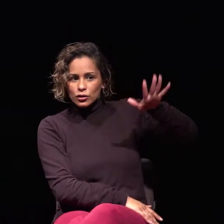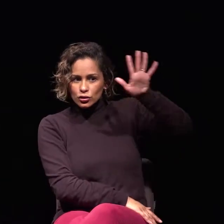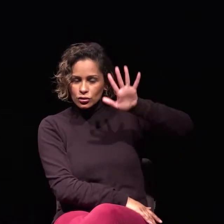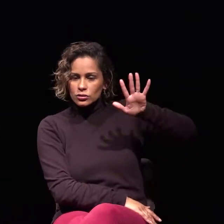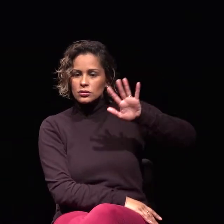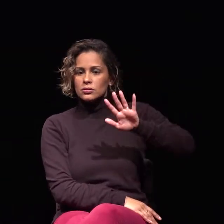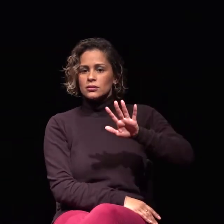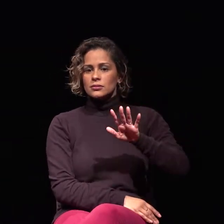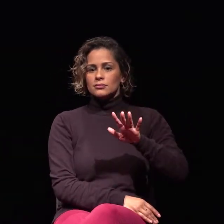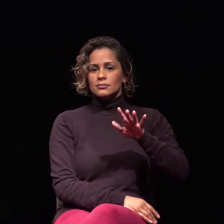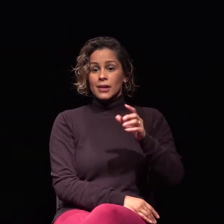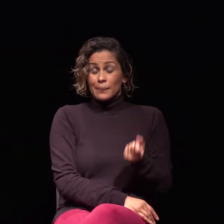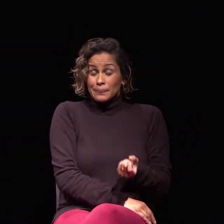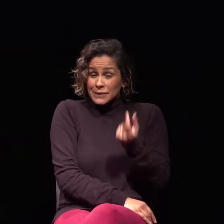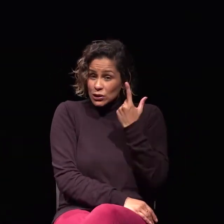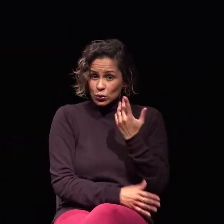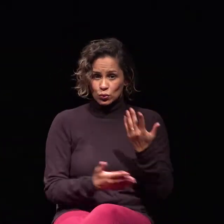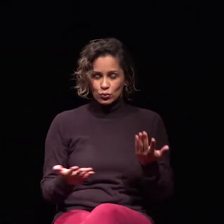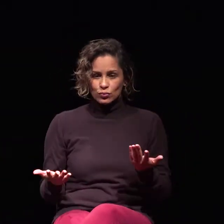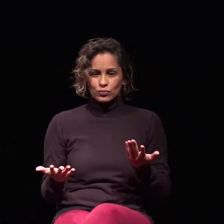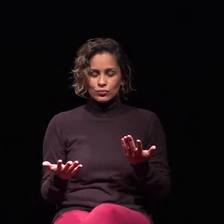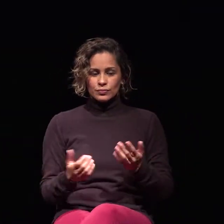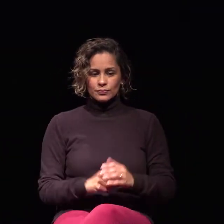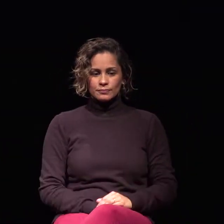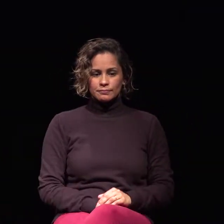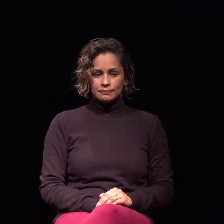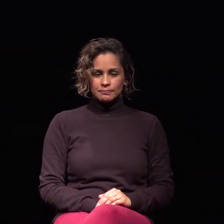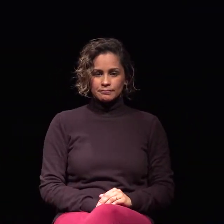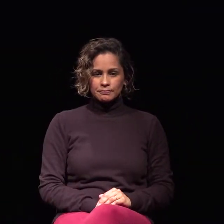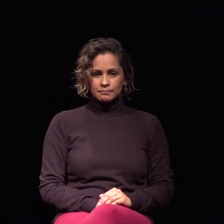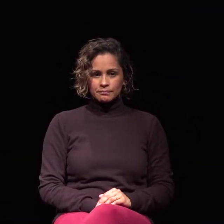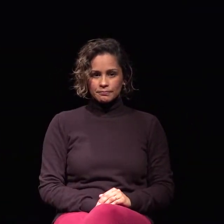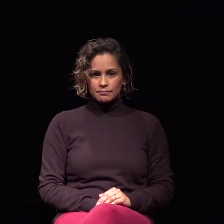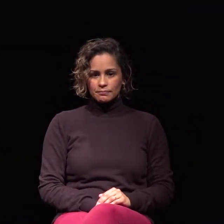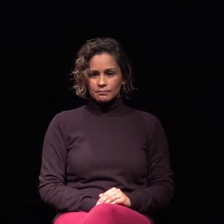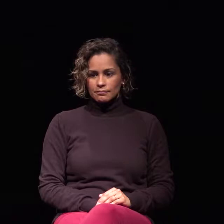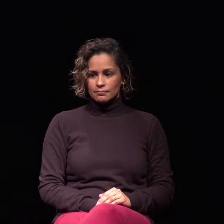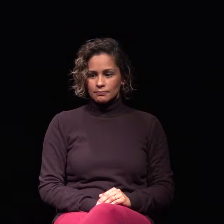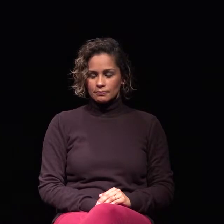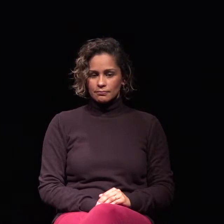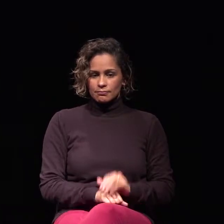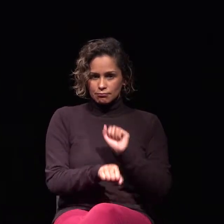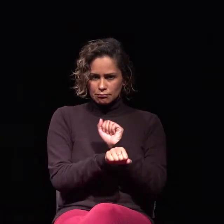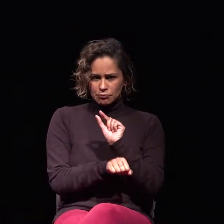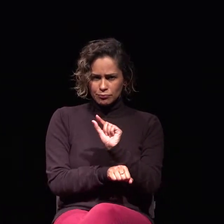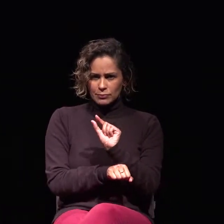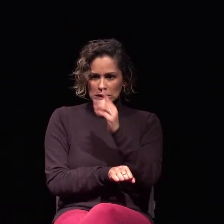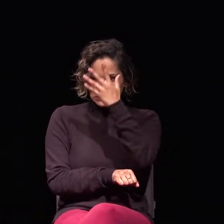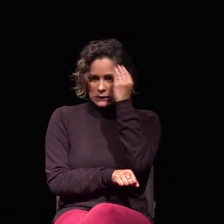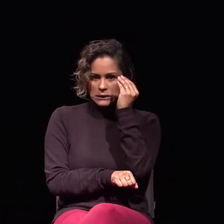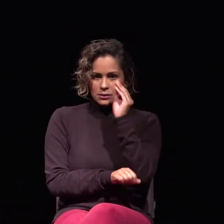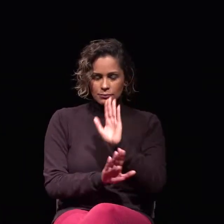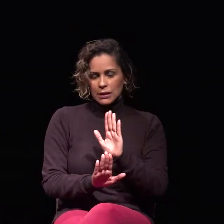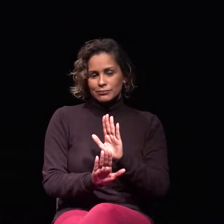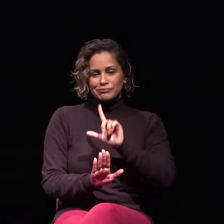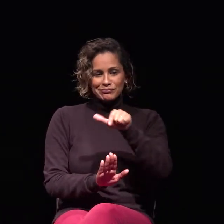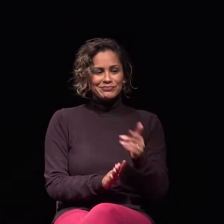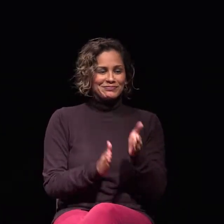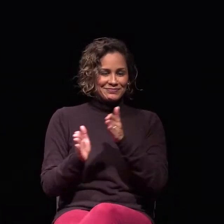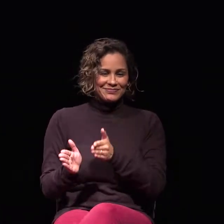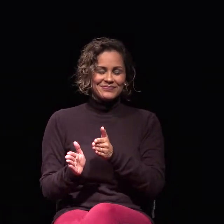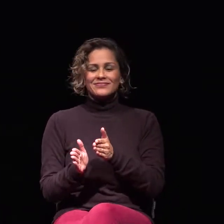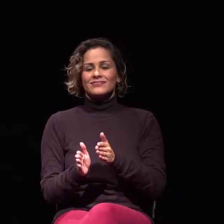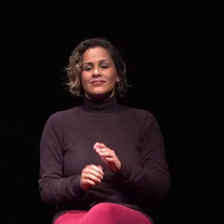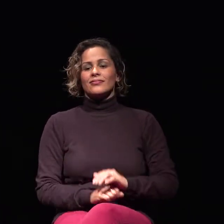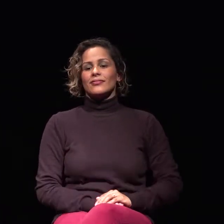mais absurdo aqui. Não, espera aí, deixa eu ver. Não, eu pulei alguma coisa, mas tudo bem.